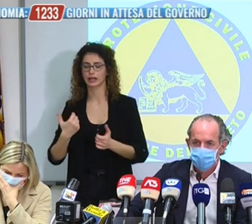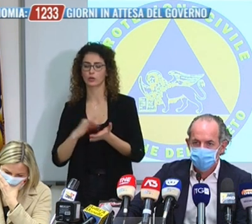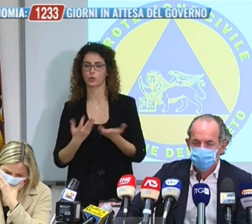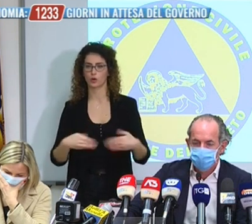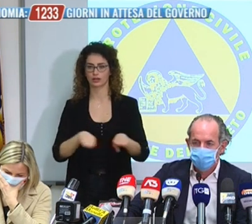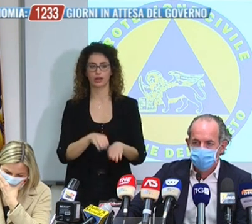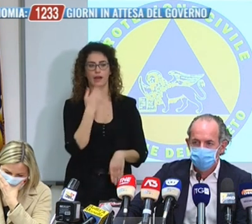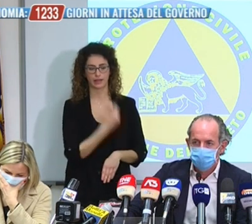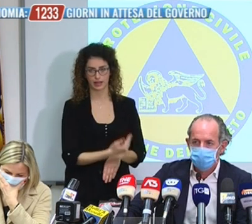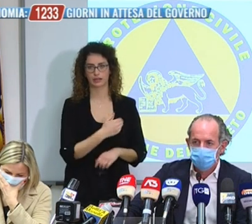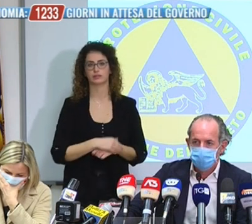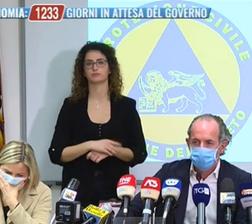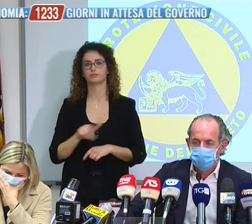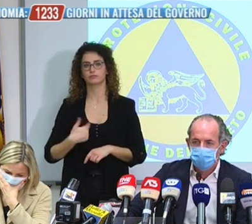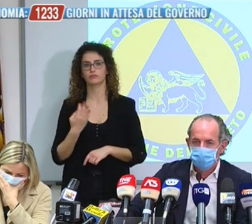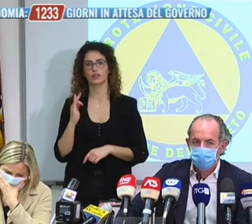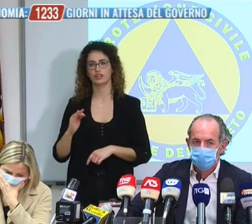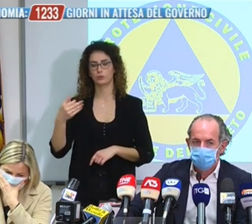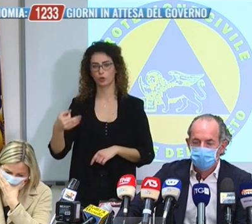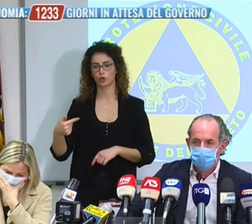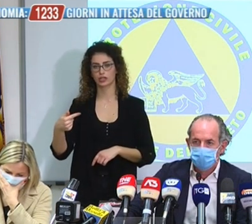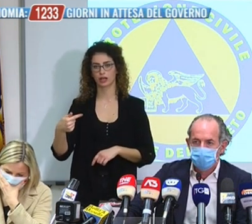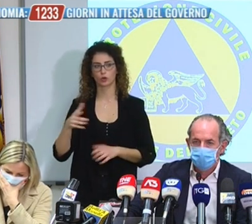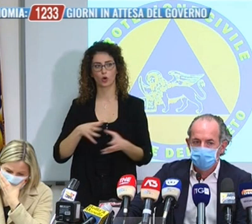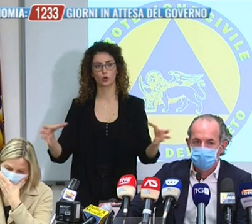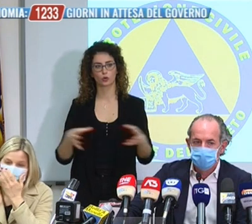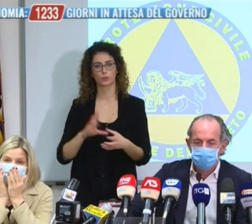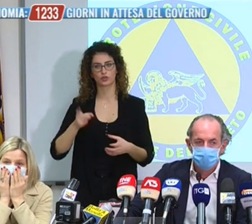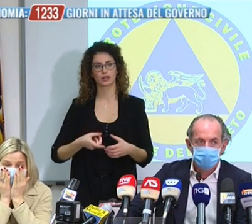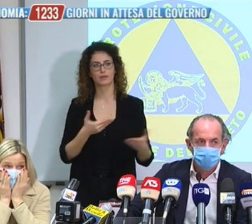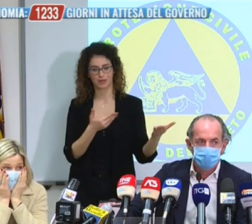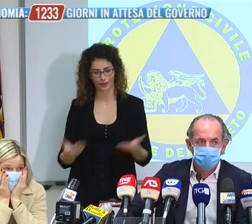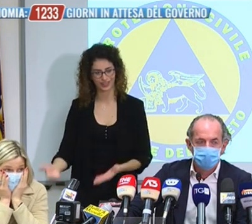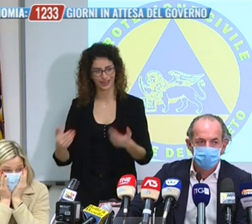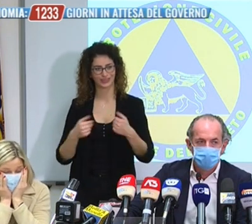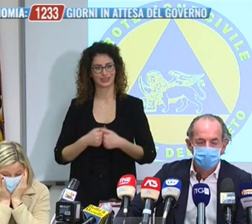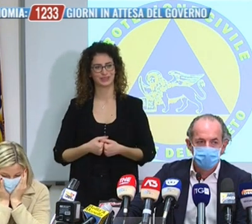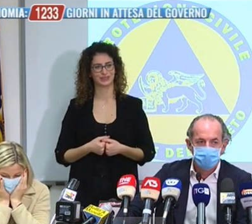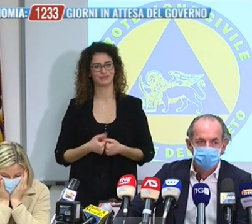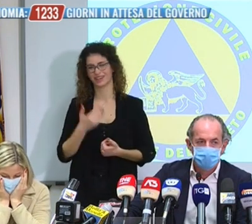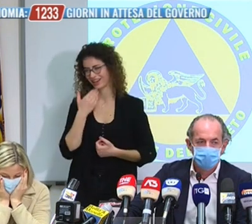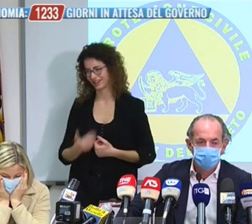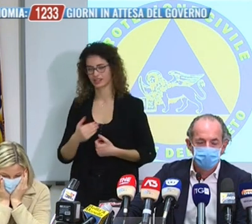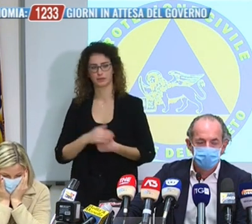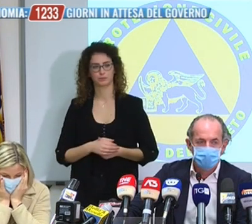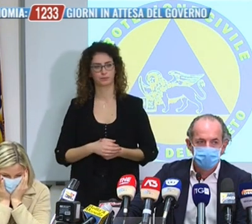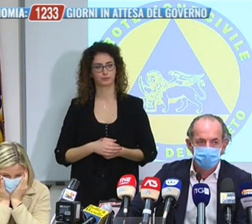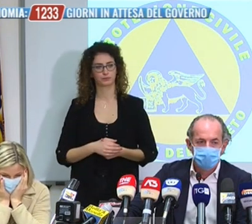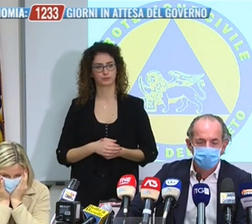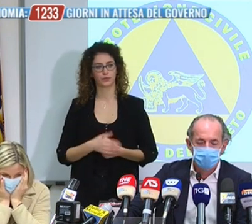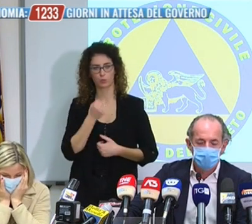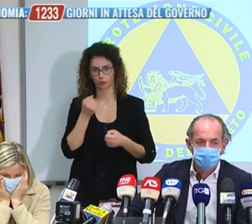Grazie, allora passiamo a Filippo Tosato, gruppo GEDI, bentornato. Grazie.